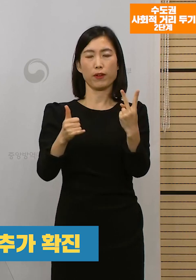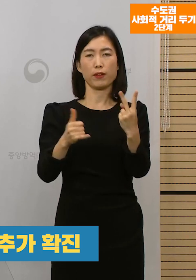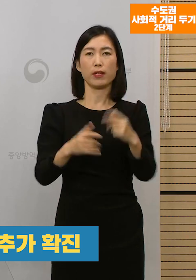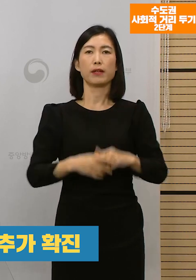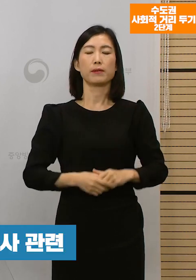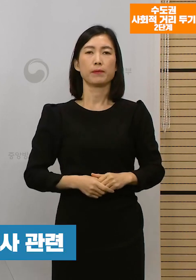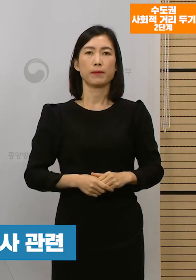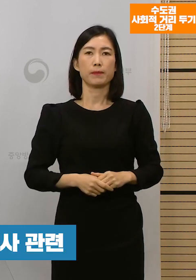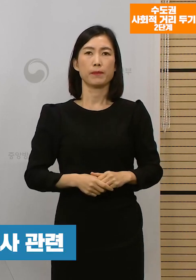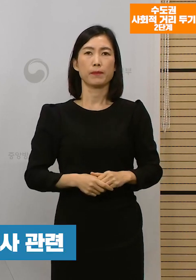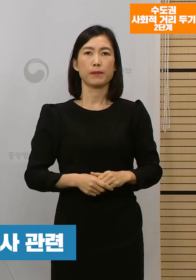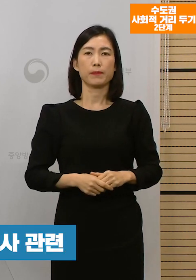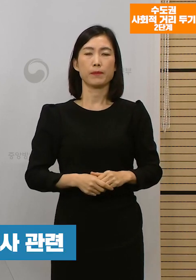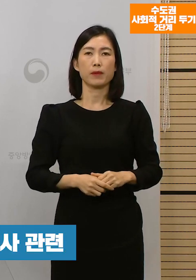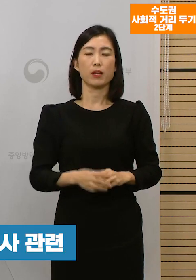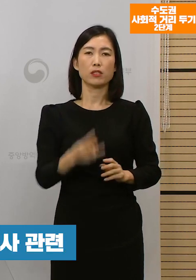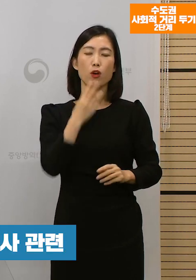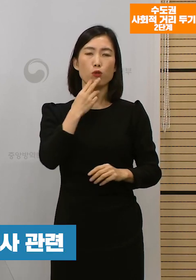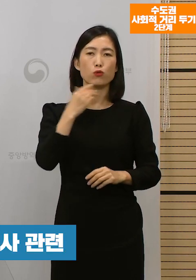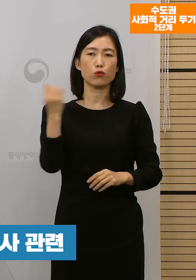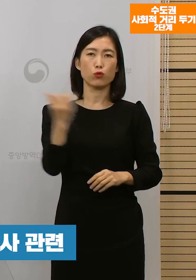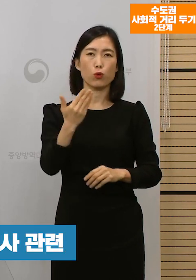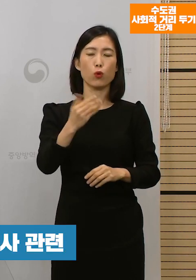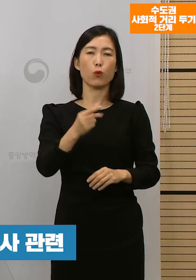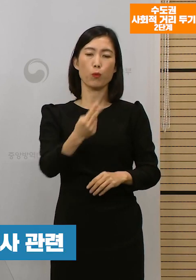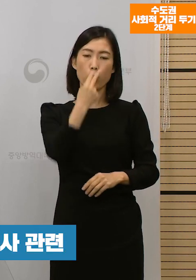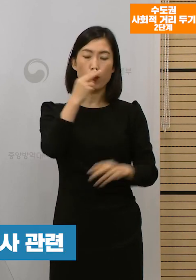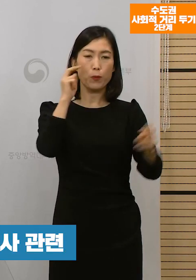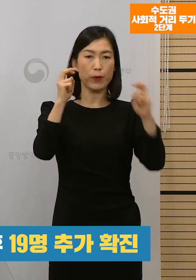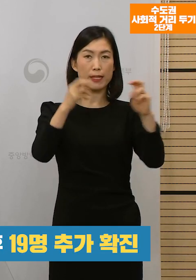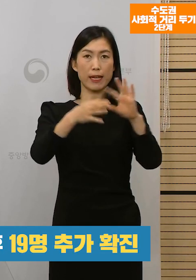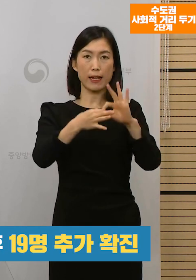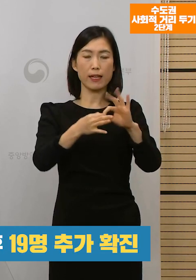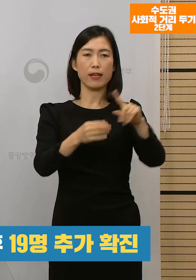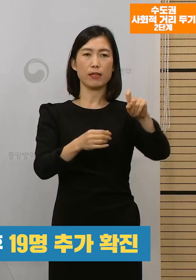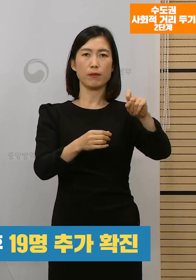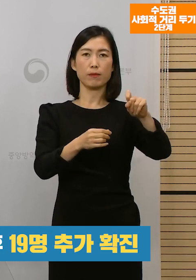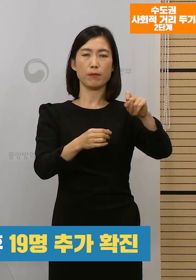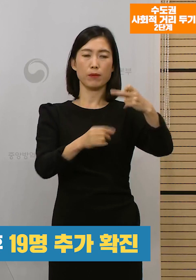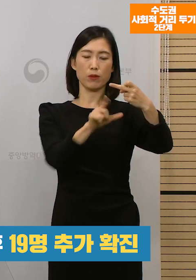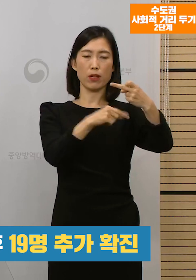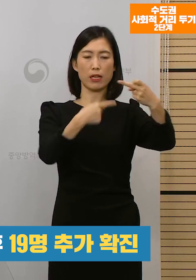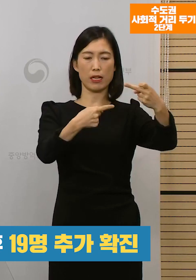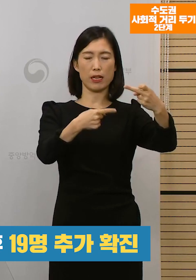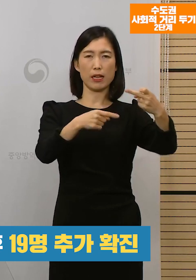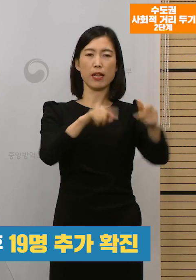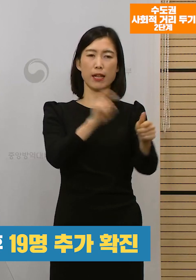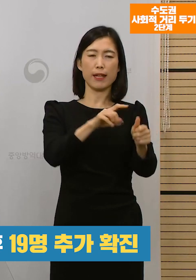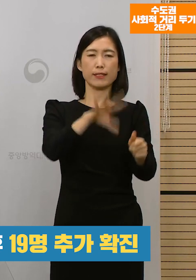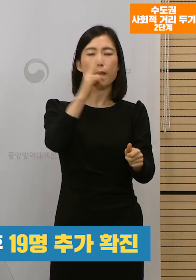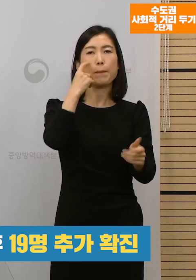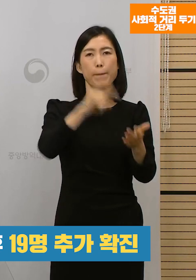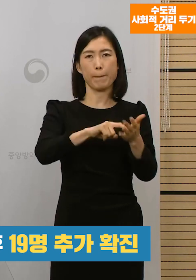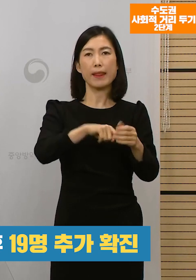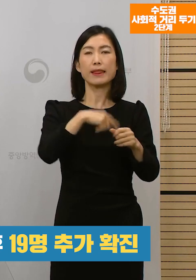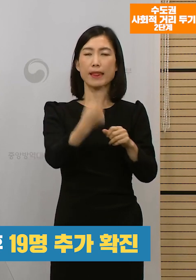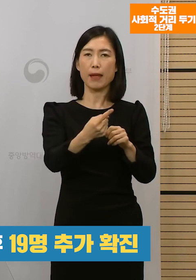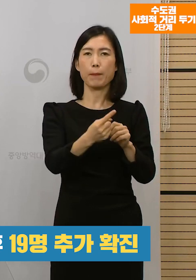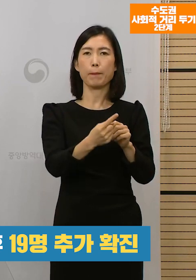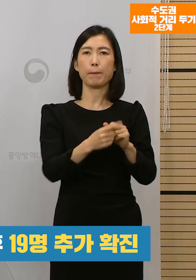확진되었습니다. 서울 구로구의 보험사와 관련해서 12월 1일 확진자가 처음 발생했습니다. 그